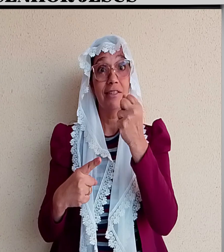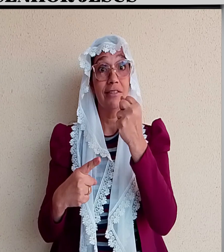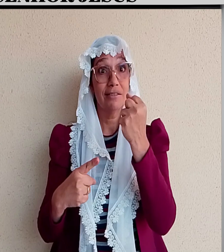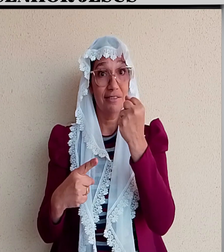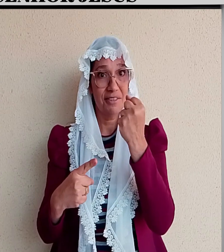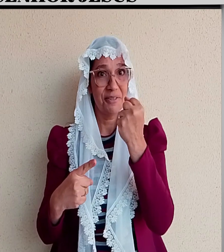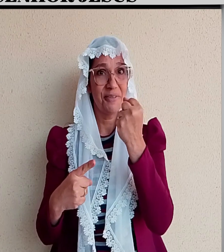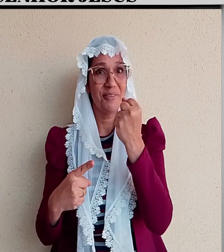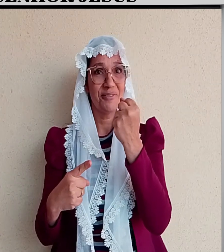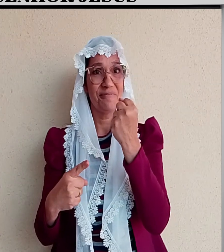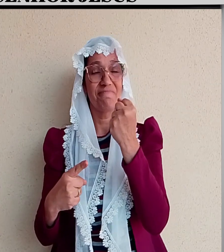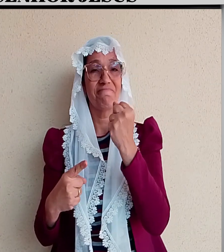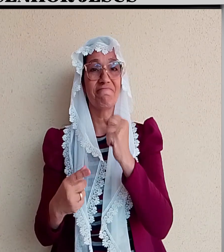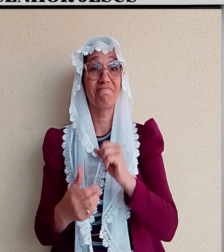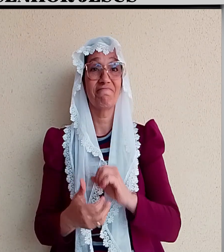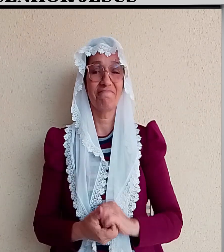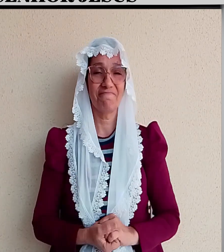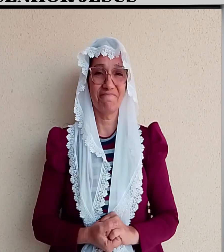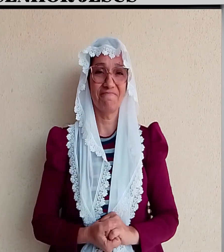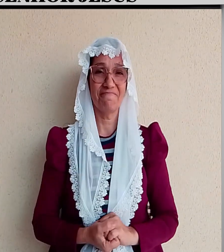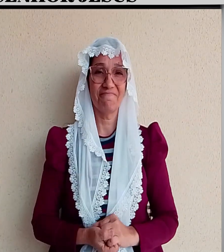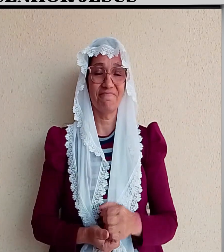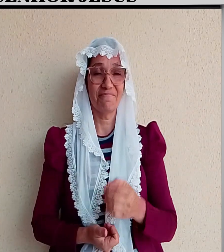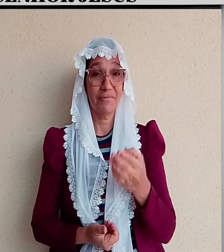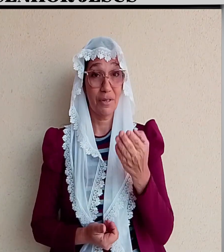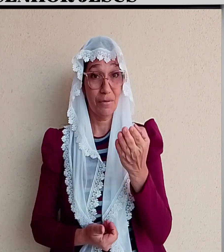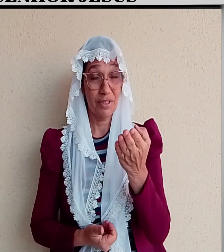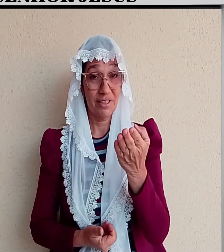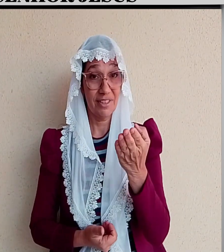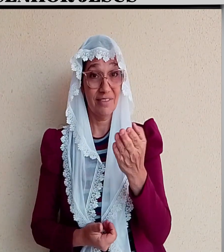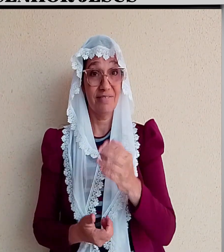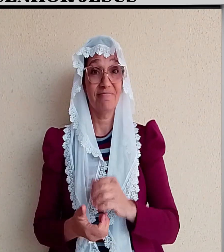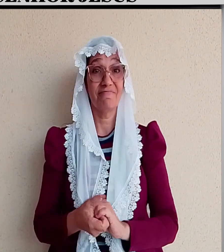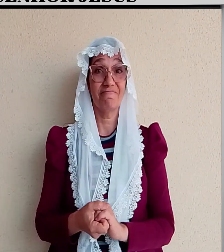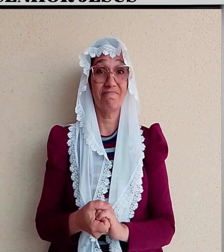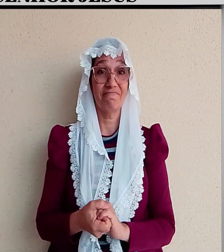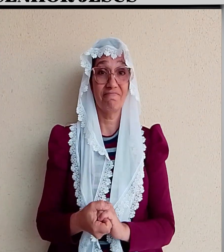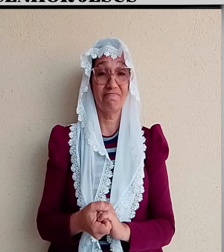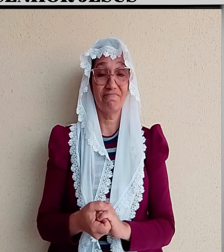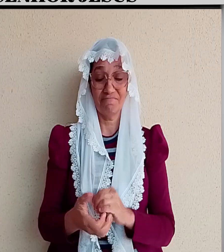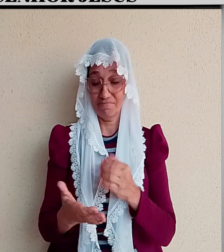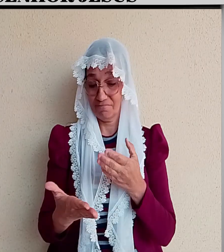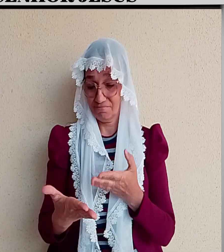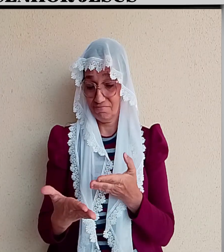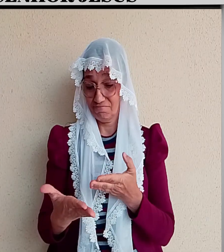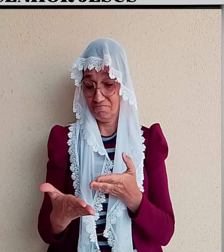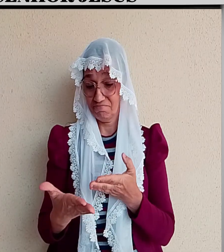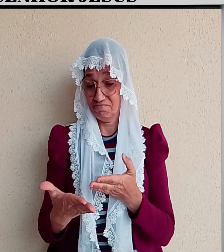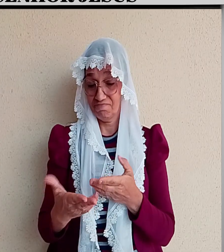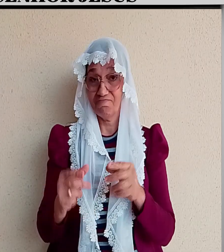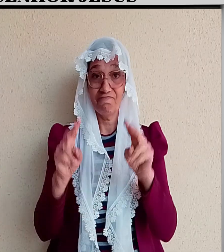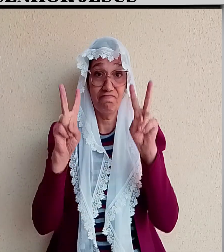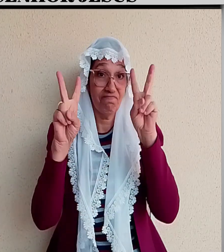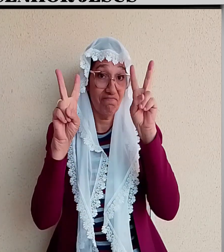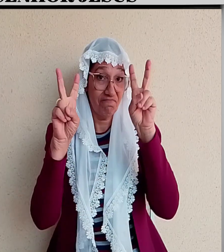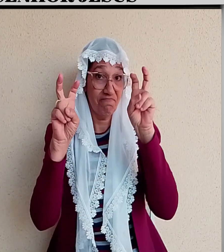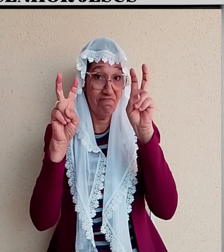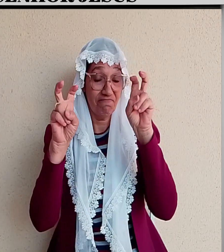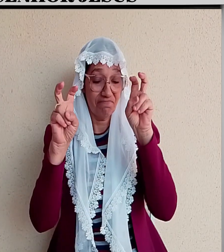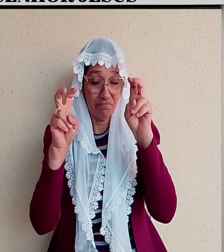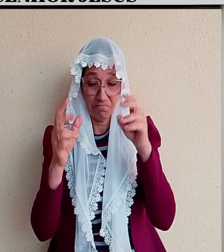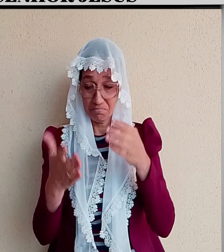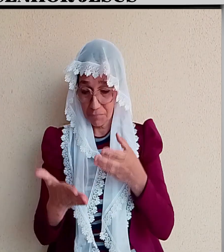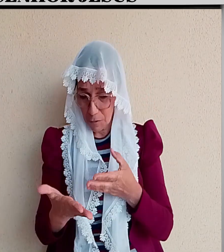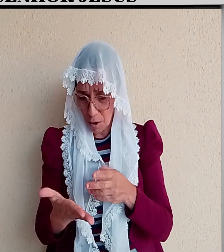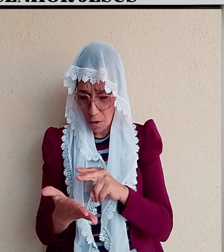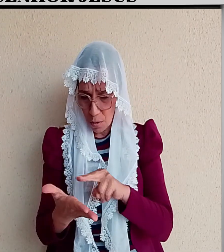sinal, aleluia, de vivo na minha presença se chama, aleluia, uma sinceridade, que essa aí, aleluia, nunca se apartará da tua